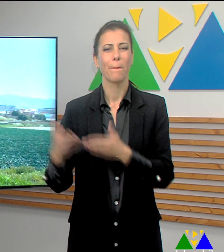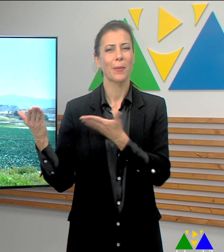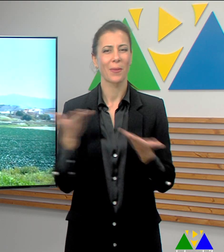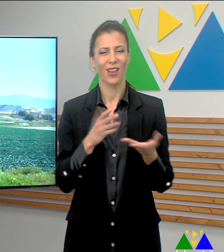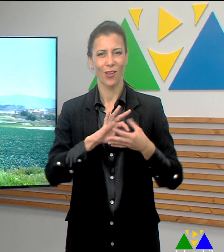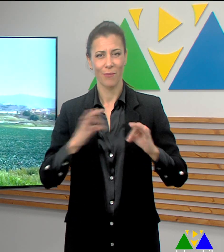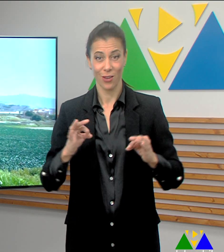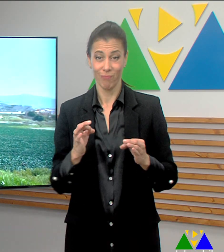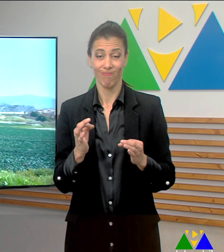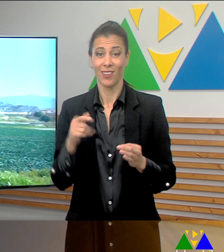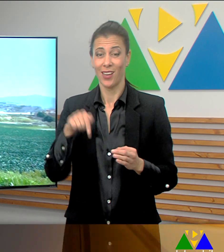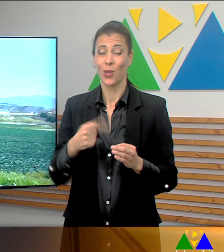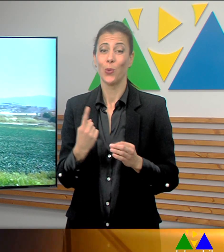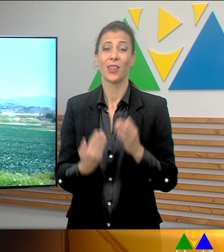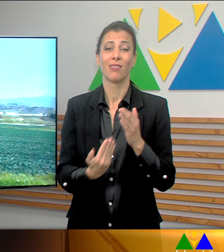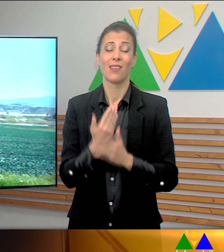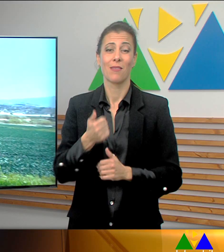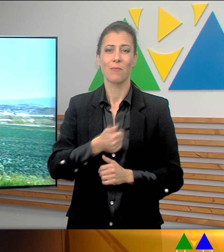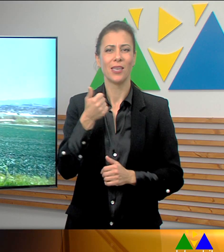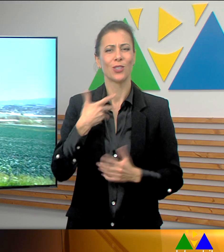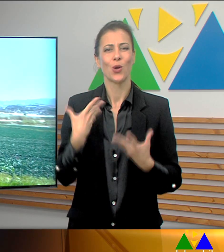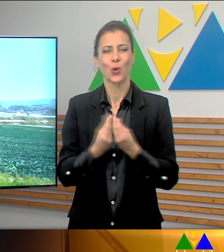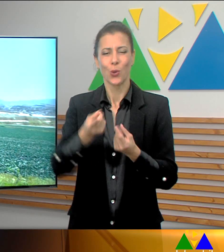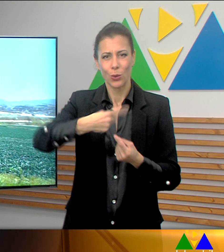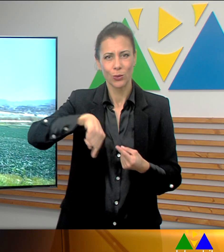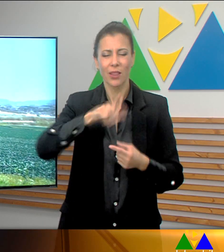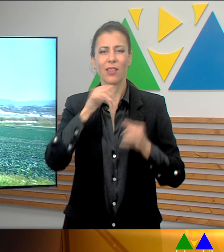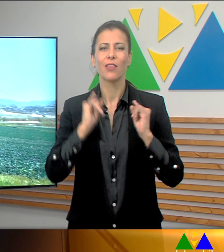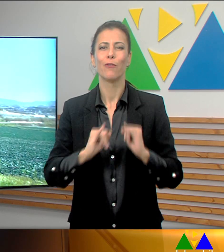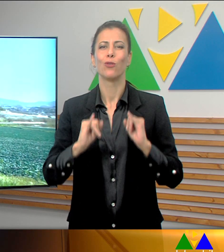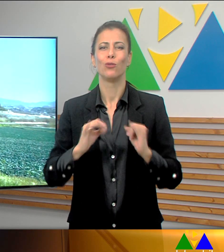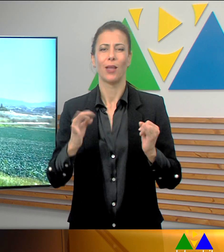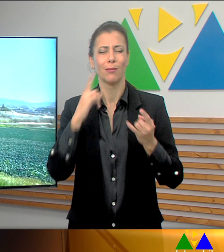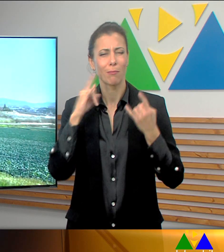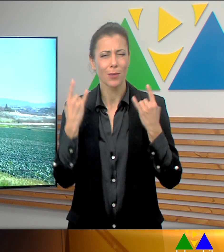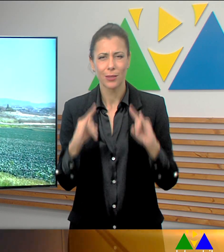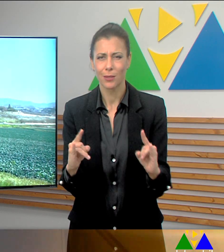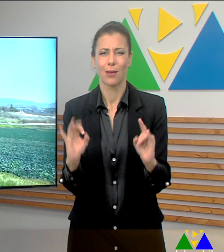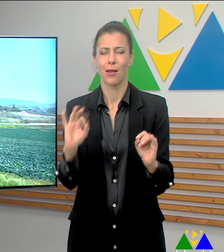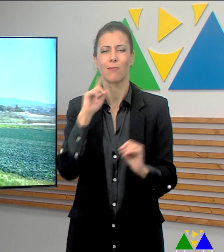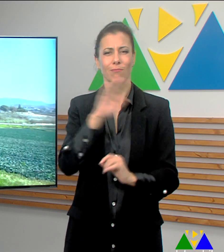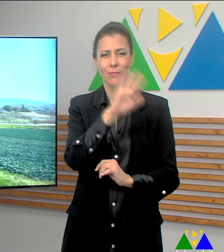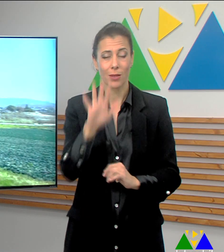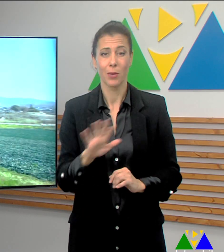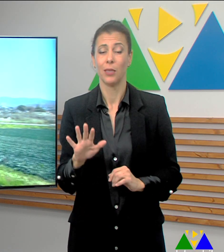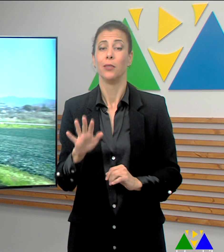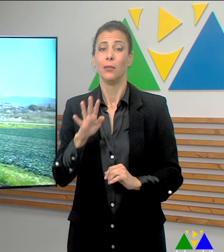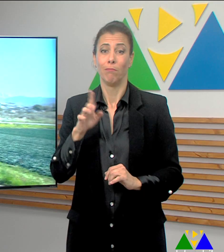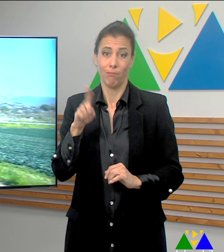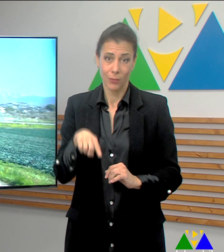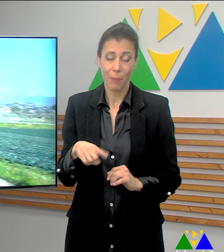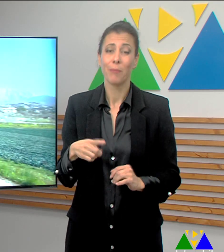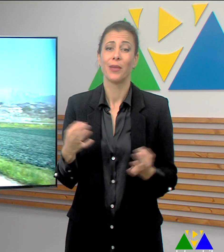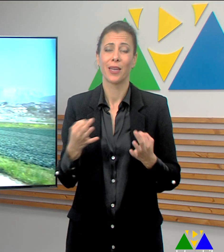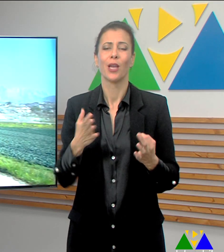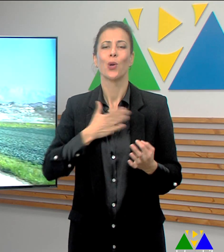amigos, un día más, ya estamos con todos ustedes disfrutando de nuestros parajes, de nuestros paisajes y por ende también